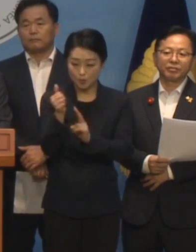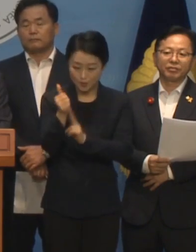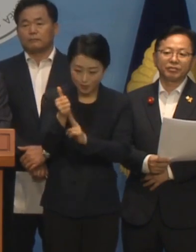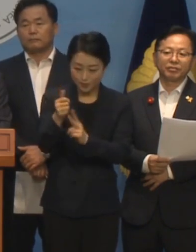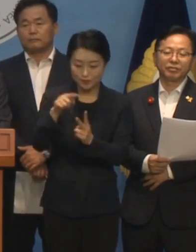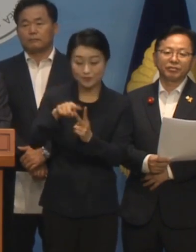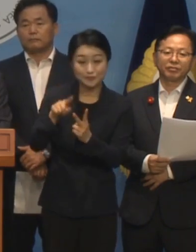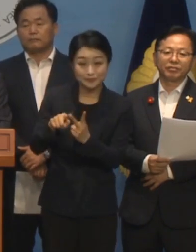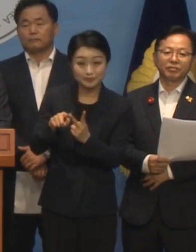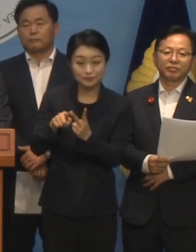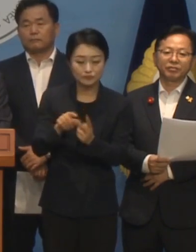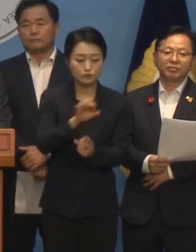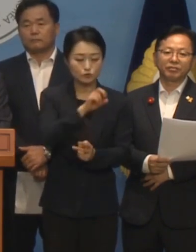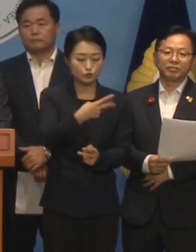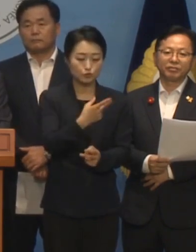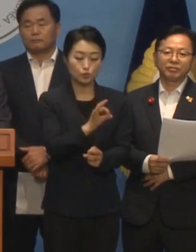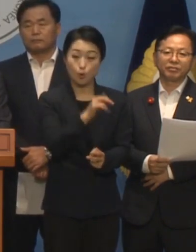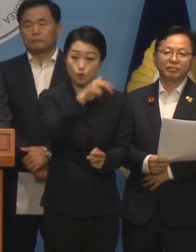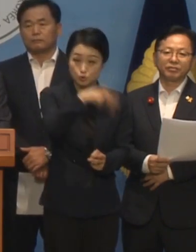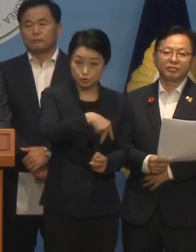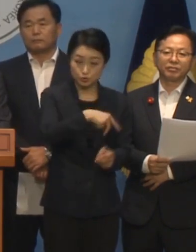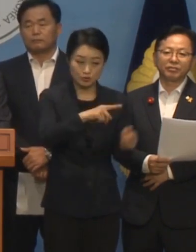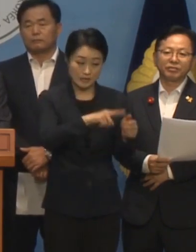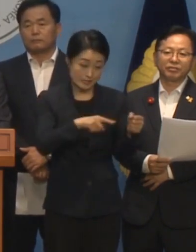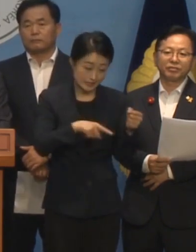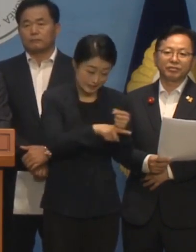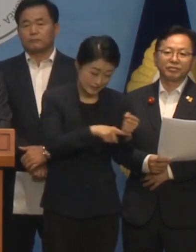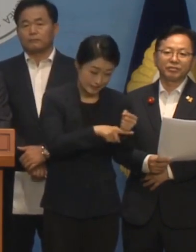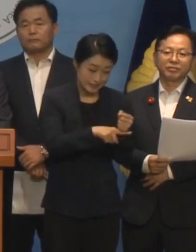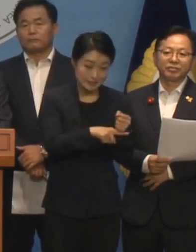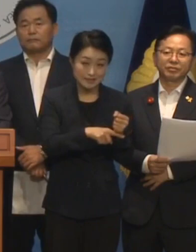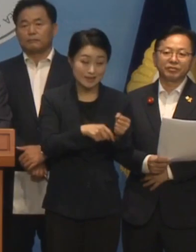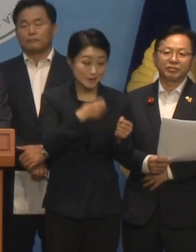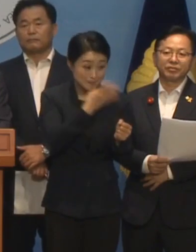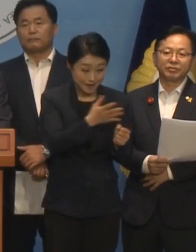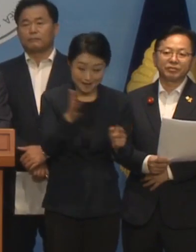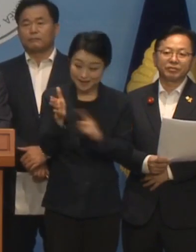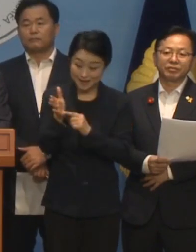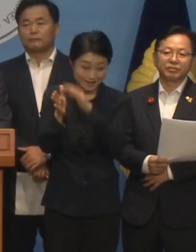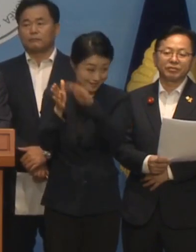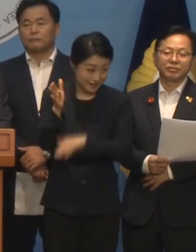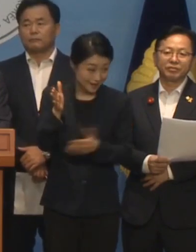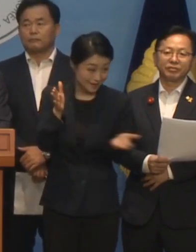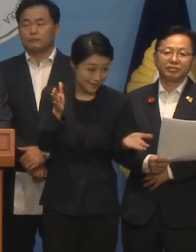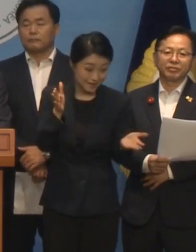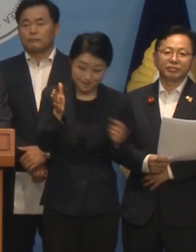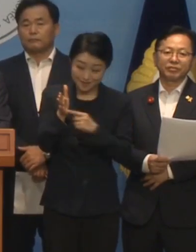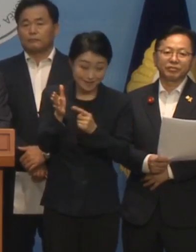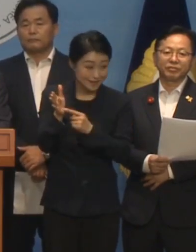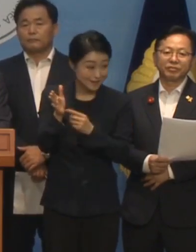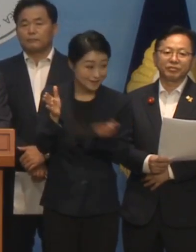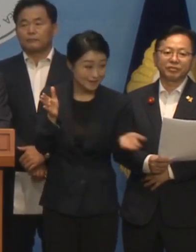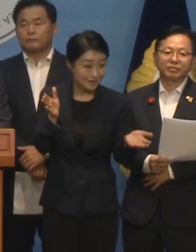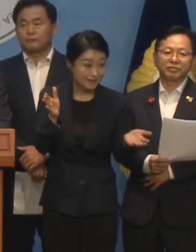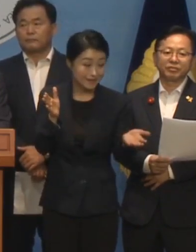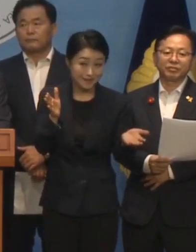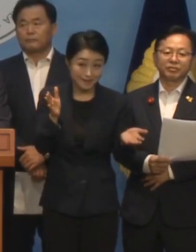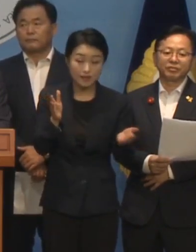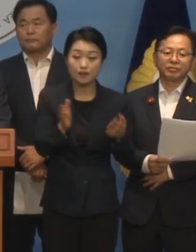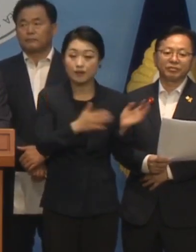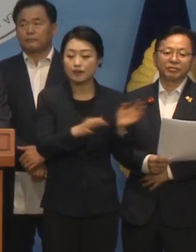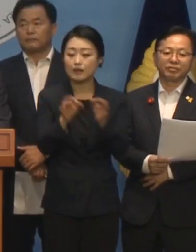대하는 과정도 한치의 오차 없이 똑같으니 오늘 우리는 검찰이 김용 전 부원장을 잡기